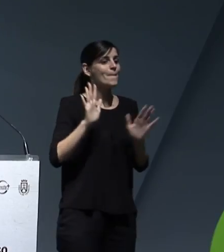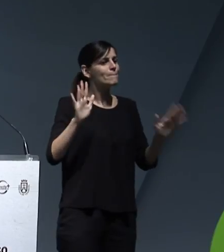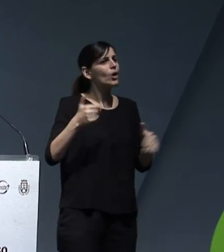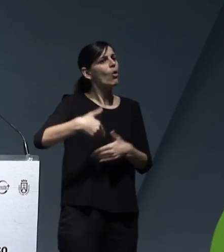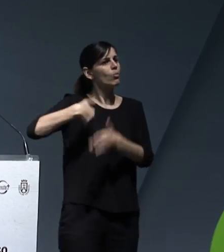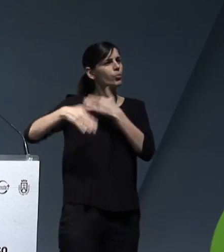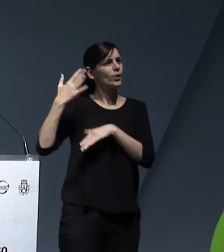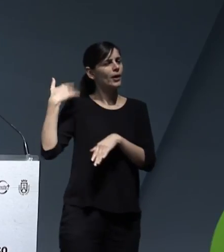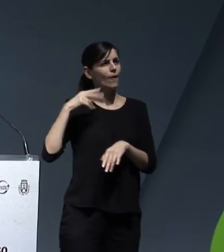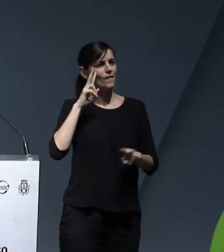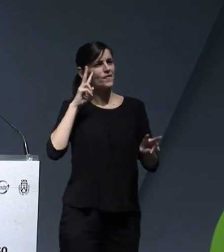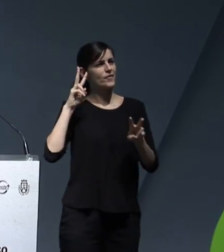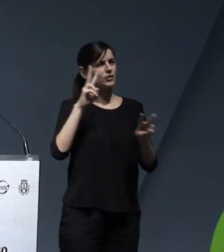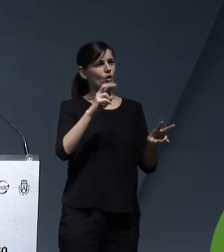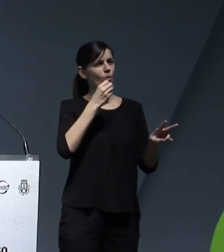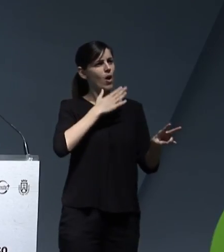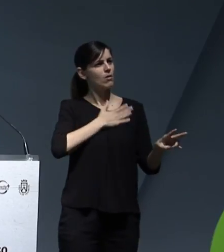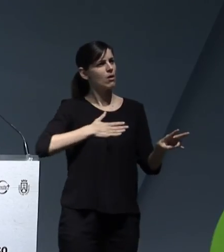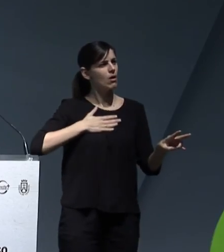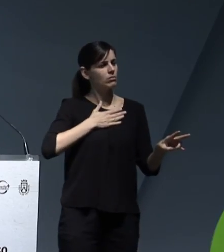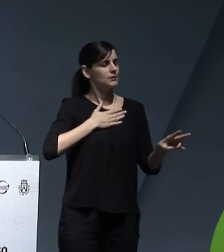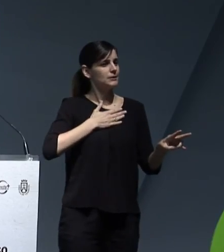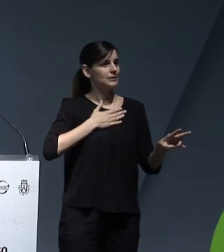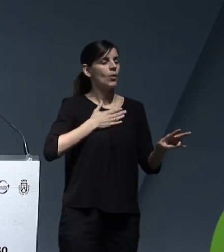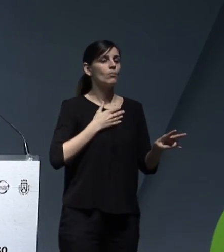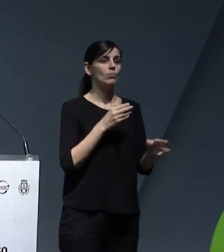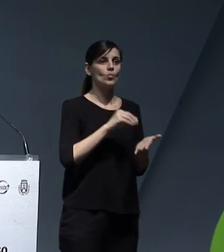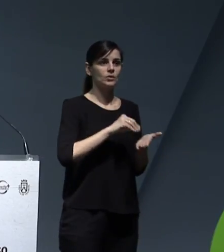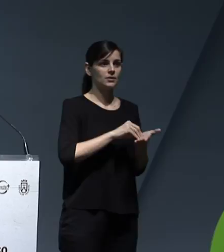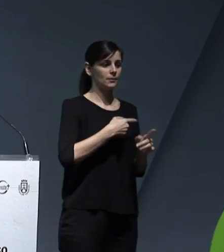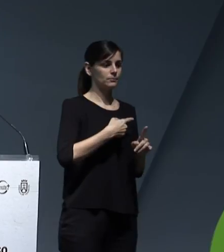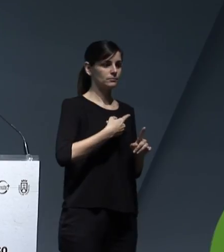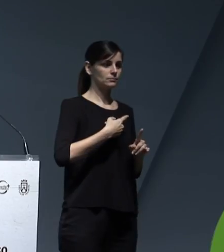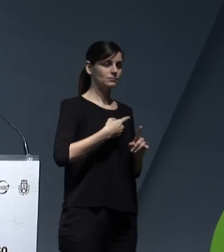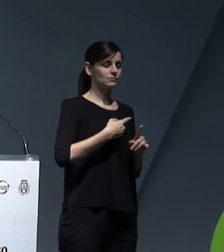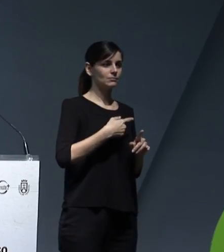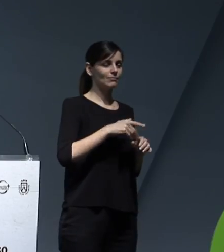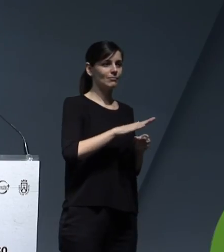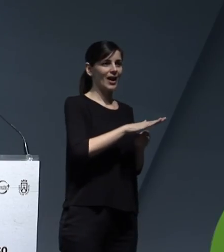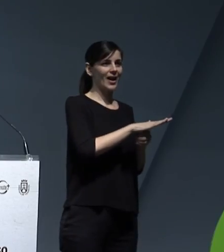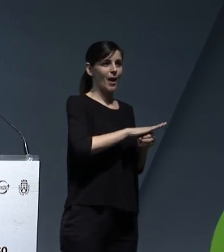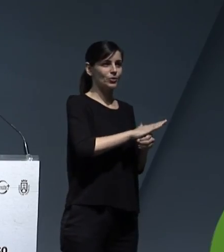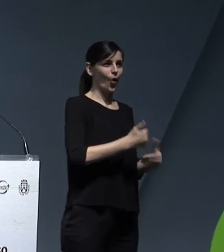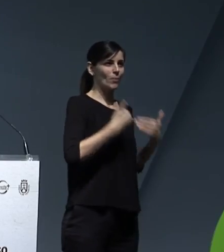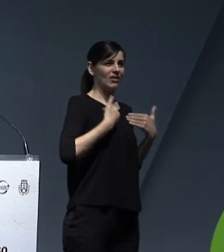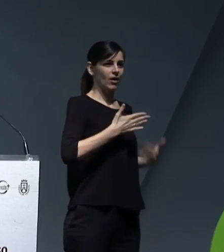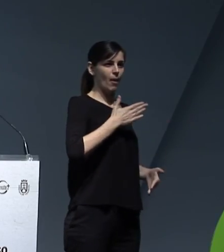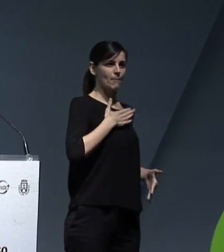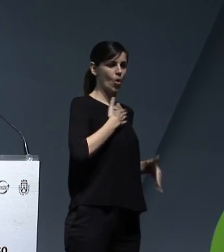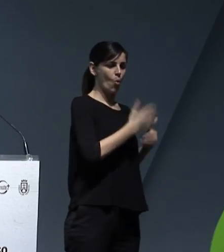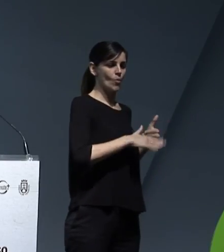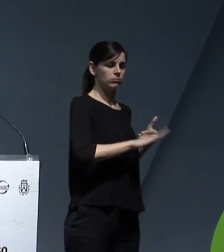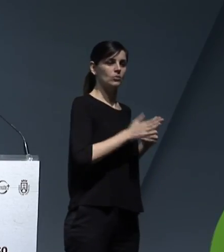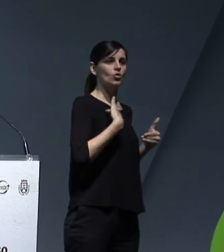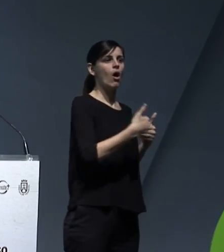visión generosa se despojaron a veces de aquel ámbito competencial que a veces